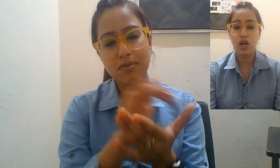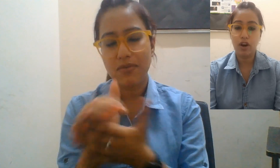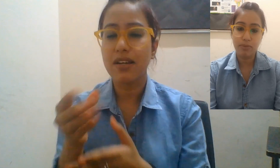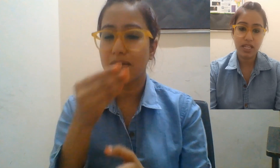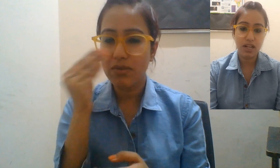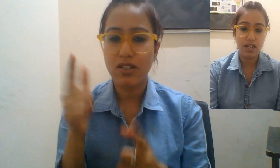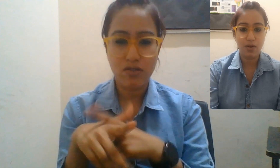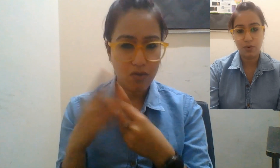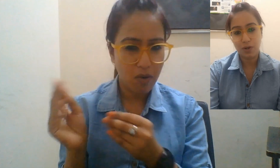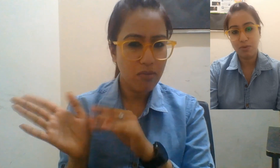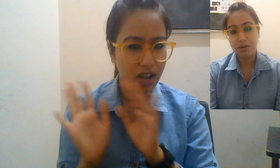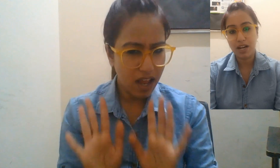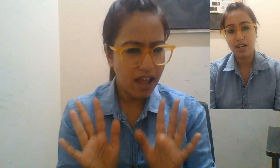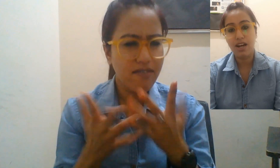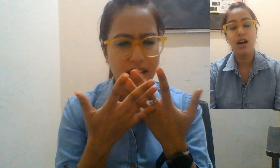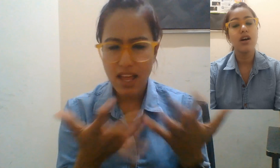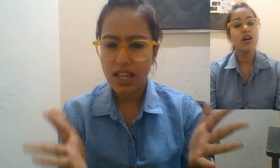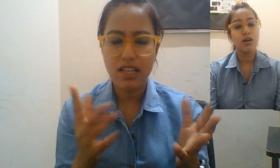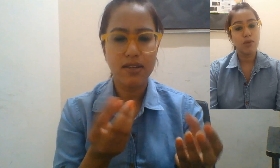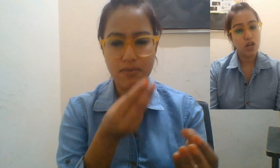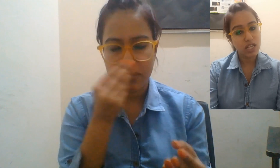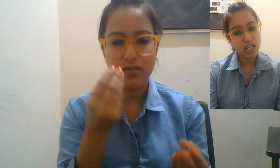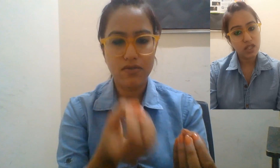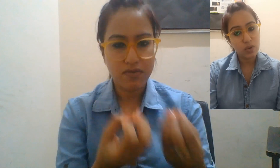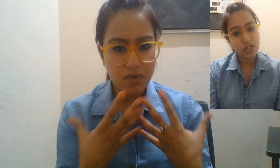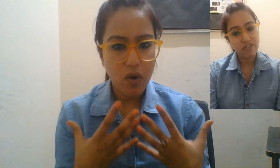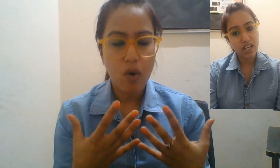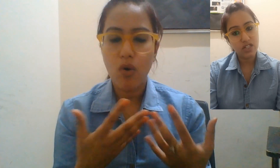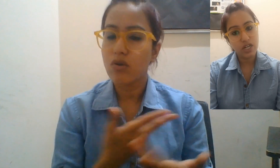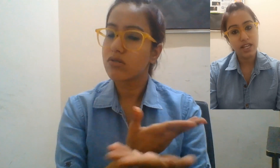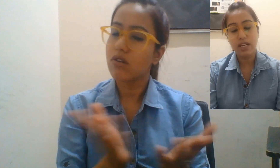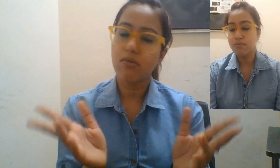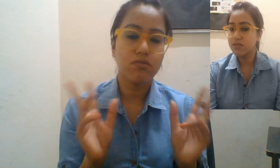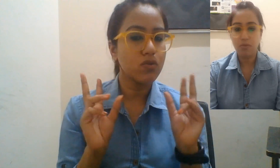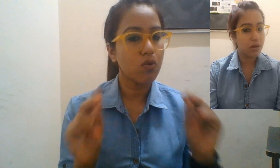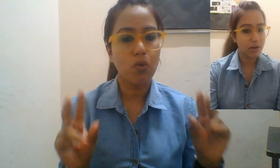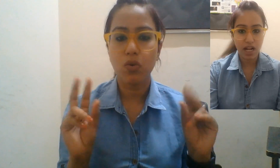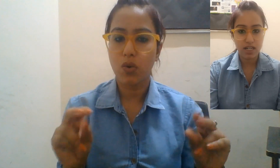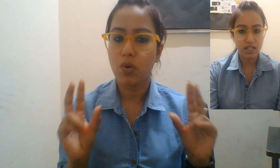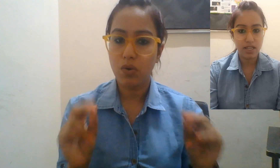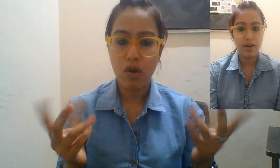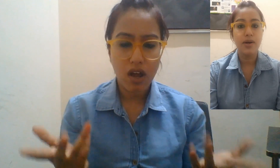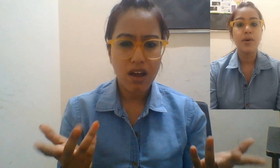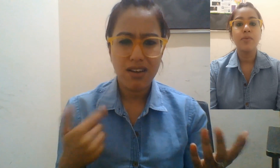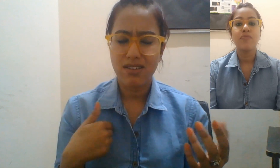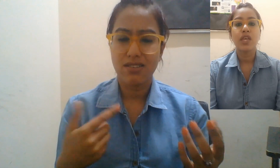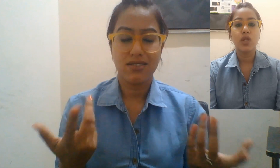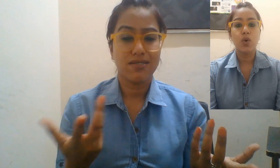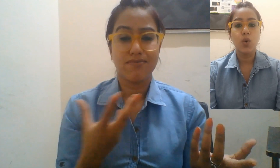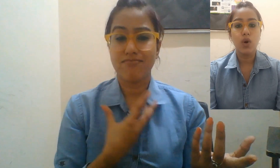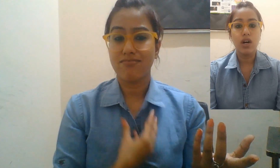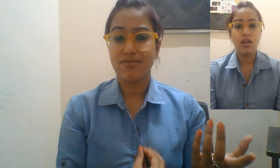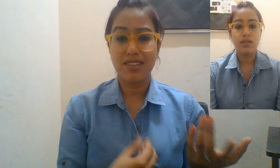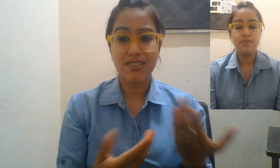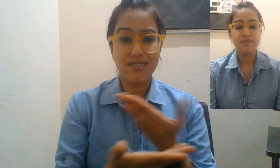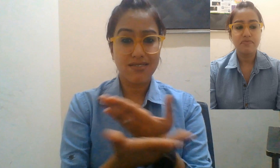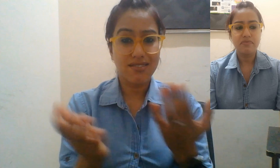एक दो जगह और पता करा, उन्होंने भी मना करा, बहुत सारी शोर सिफारिश करी, सब ने मना कर दिया।